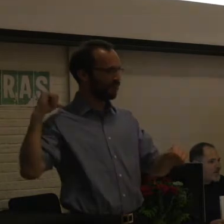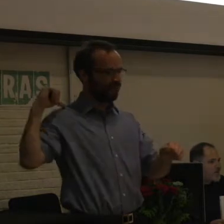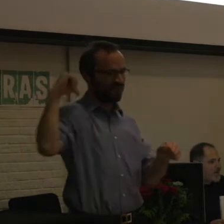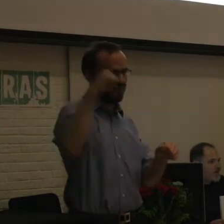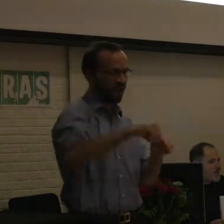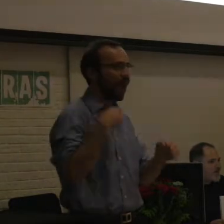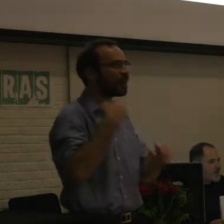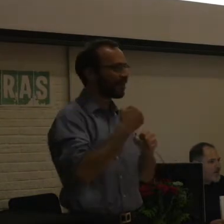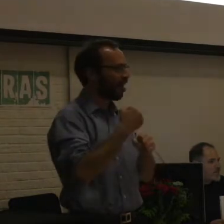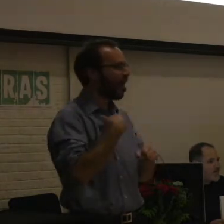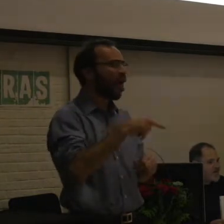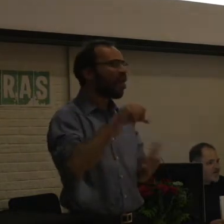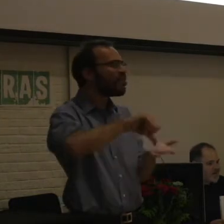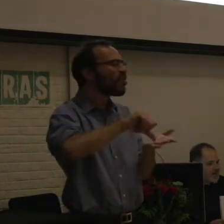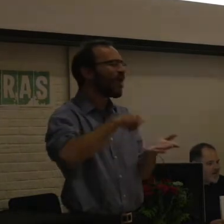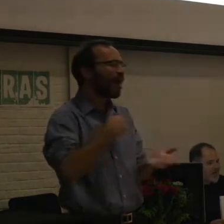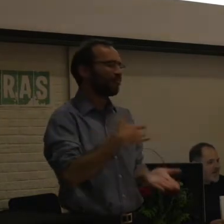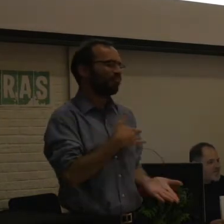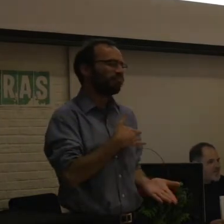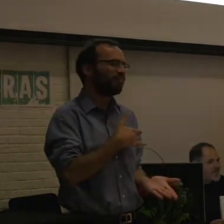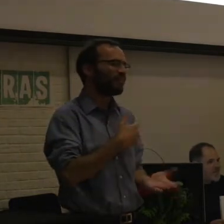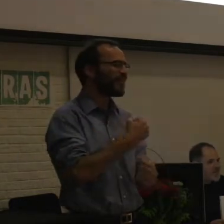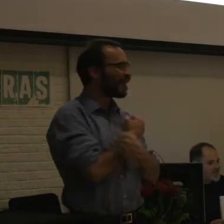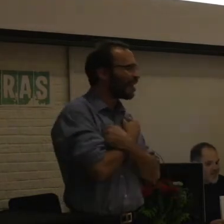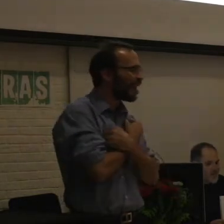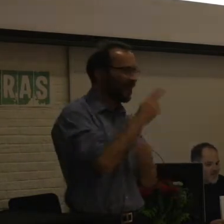trabajo, a la que quiero, a la que amo, que con este libro, ¿no?